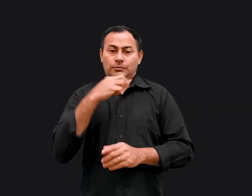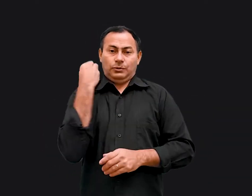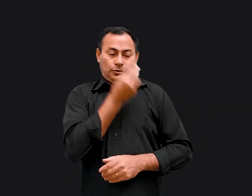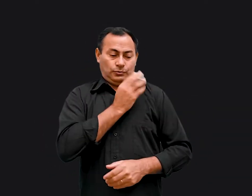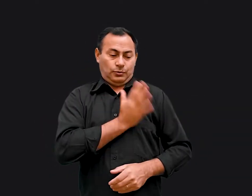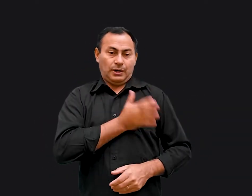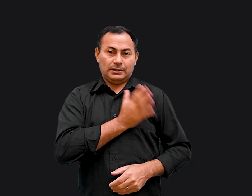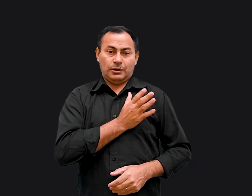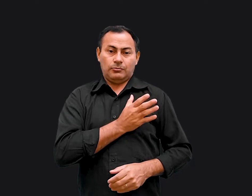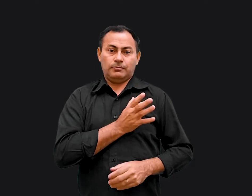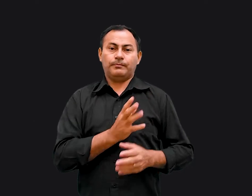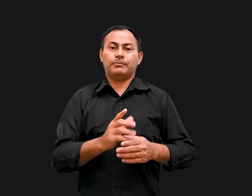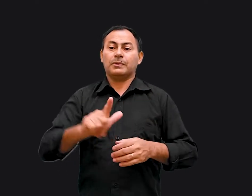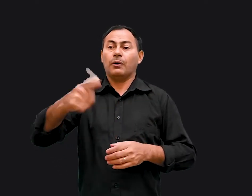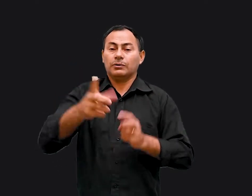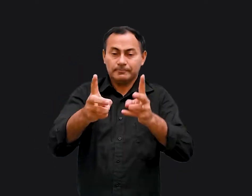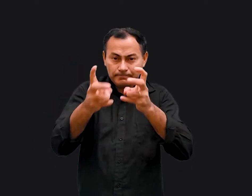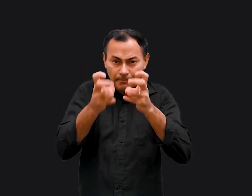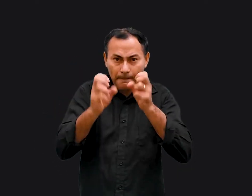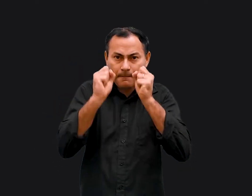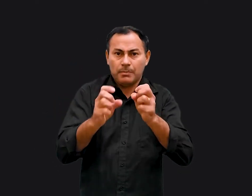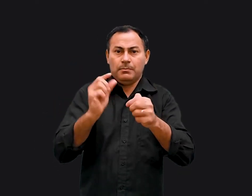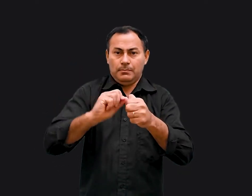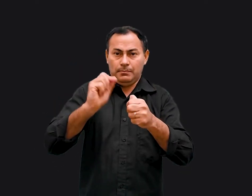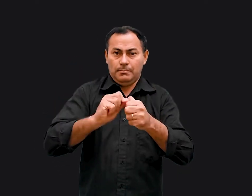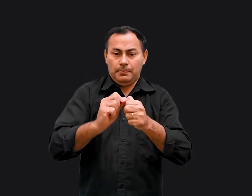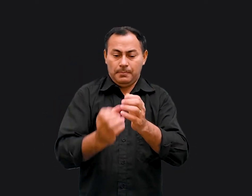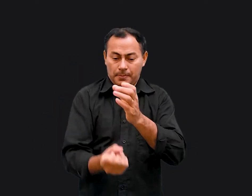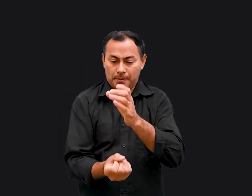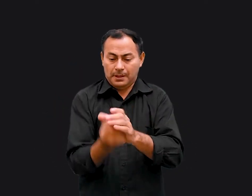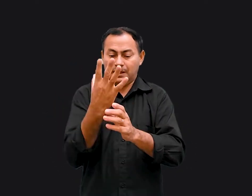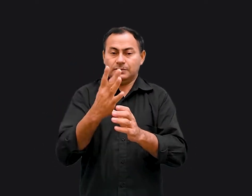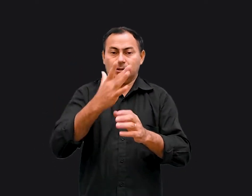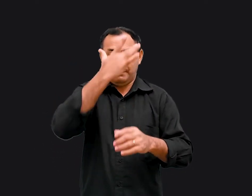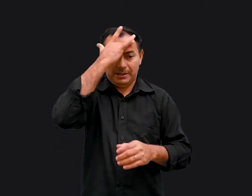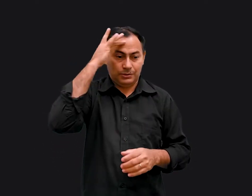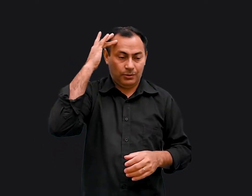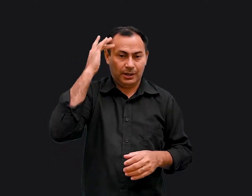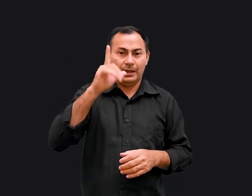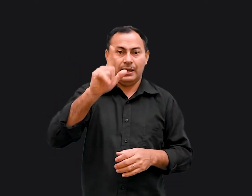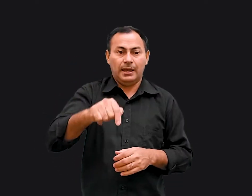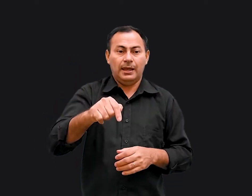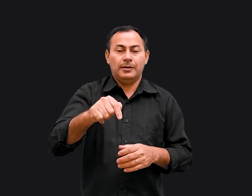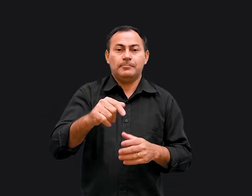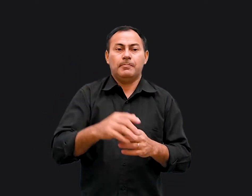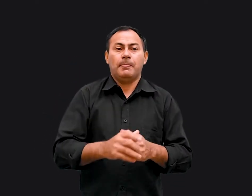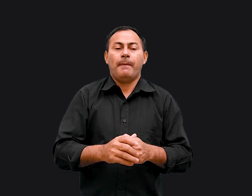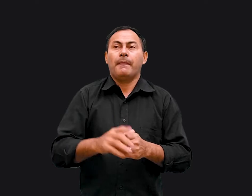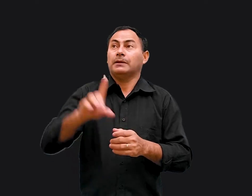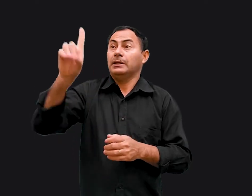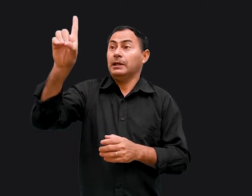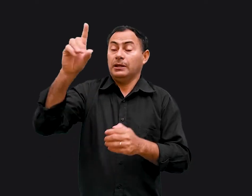corações. Outra observação que podemos fazer sobre a criação do homem é ele os criando macho e